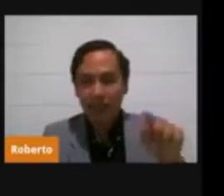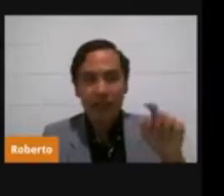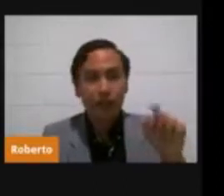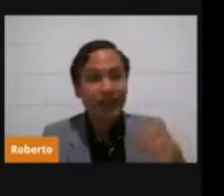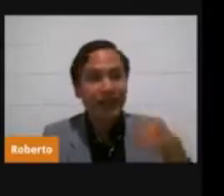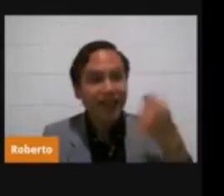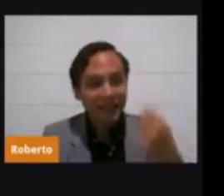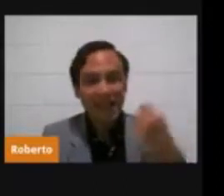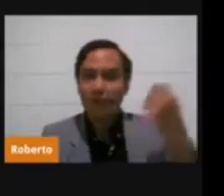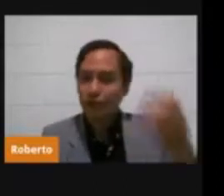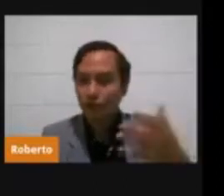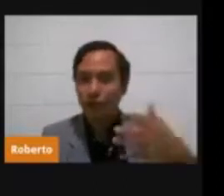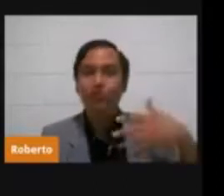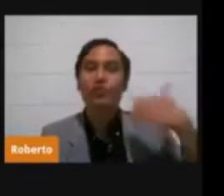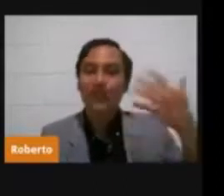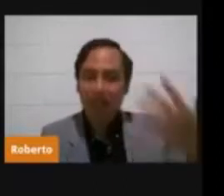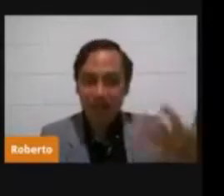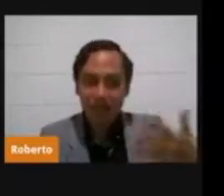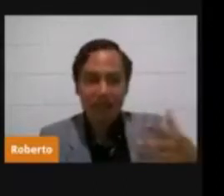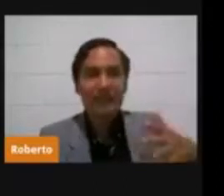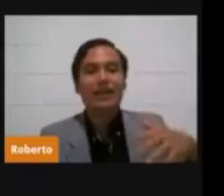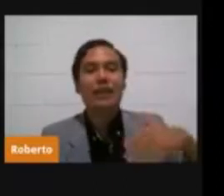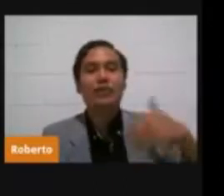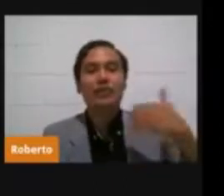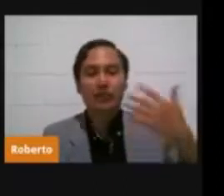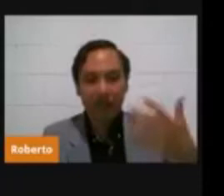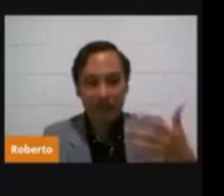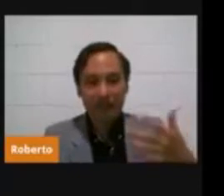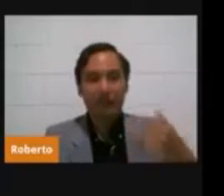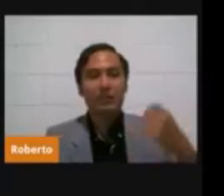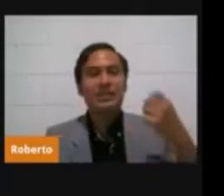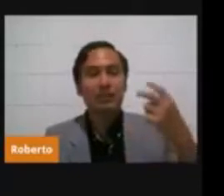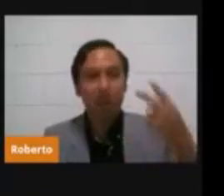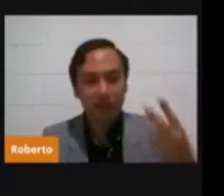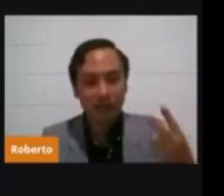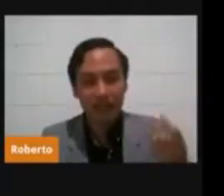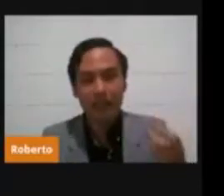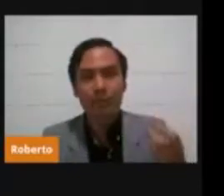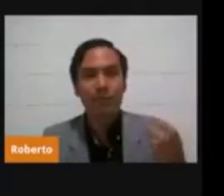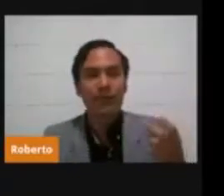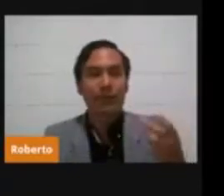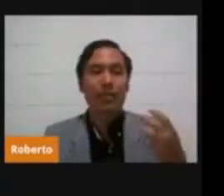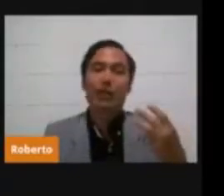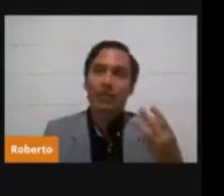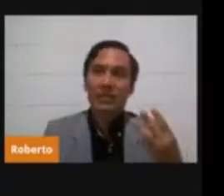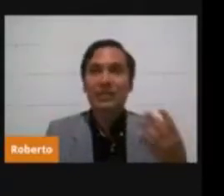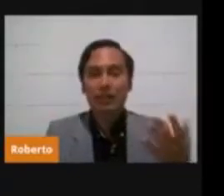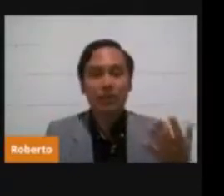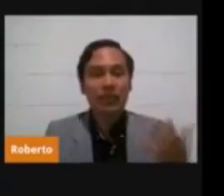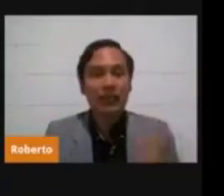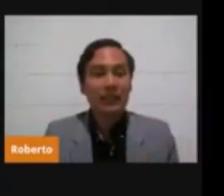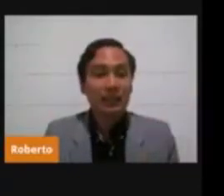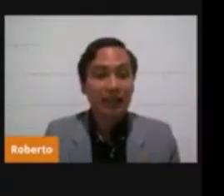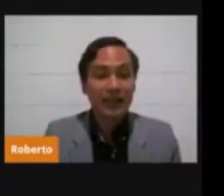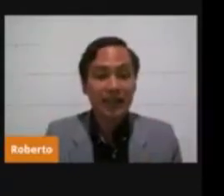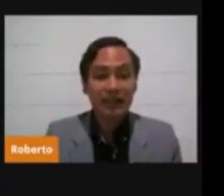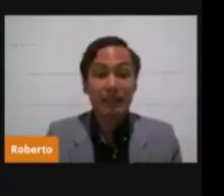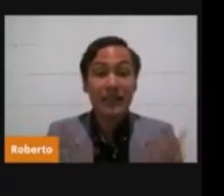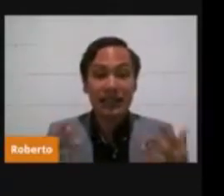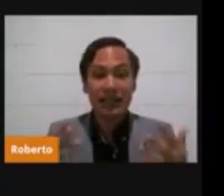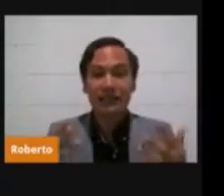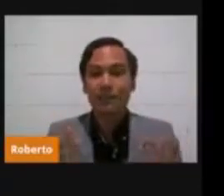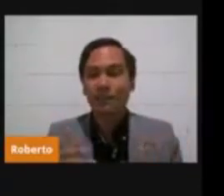que nos enriquece a nosotros como sociedad que seamos diferentes, que pensemos diferente. Bueno, además tenemos